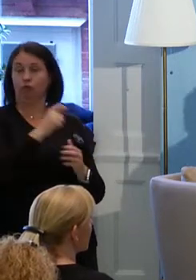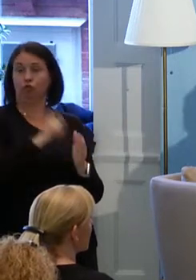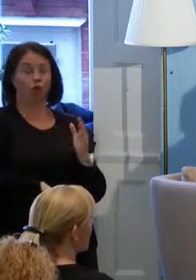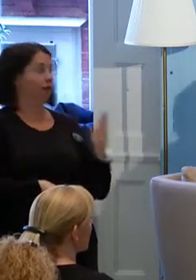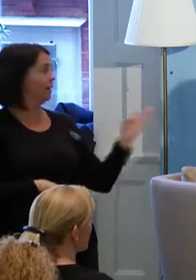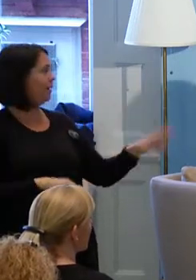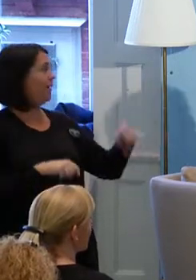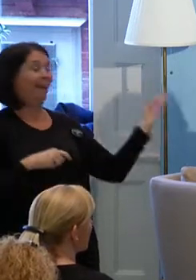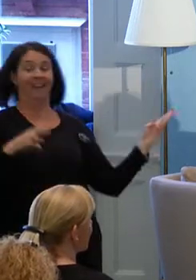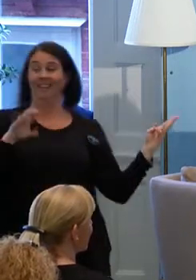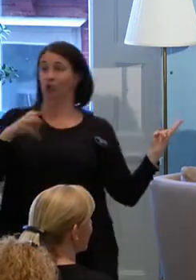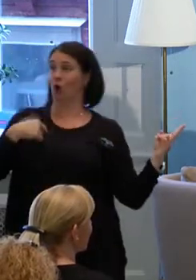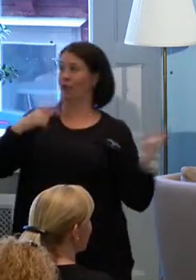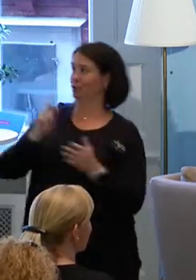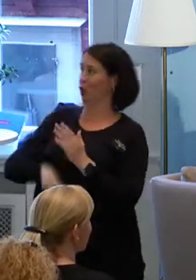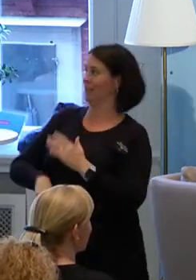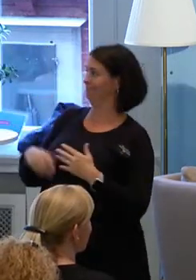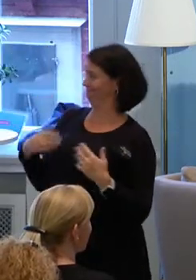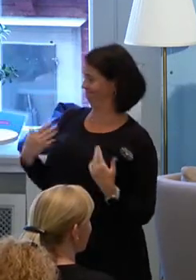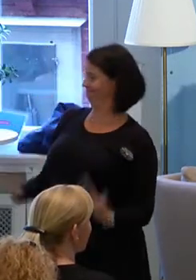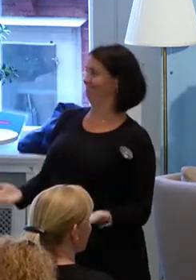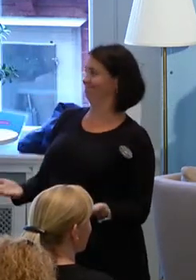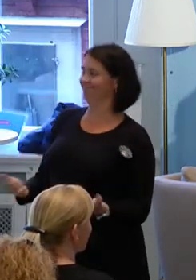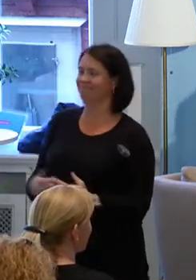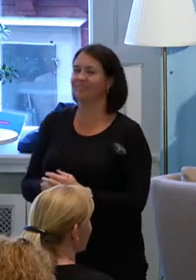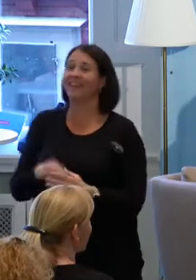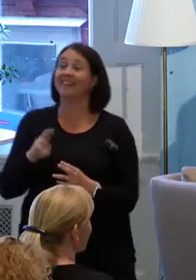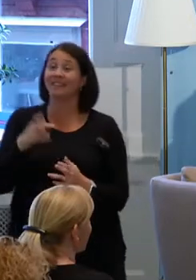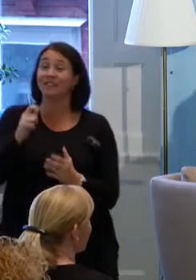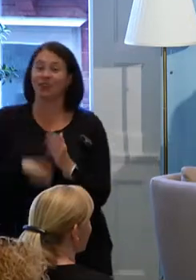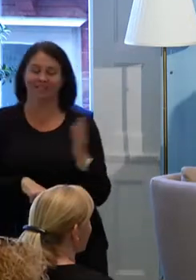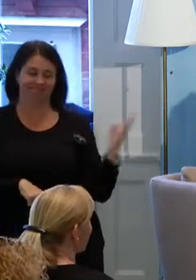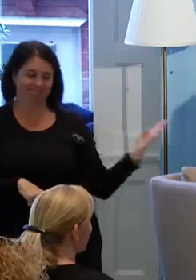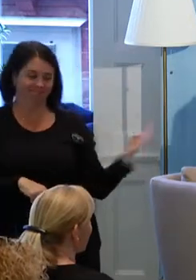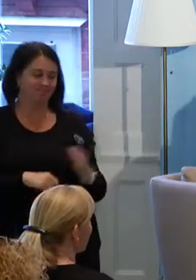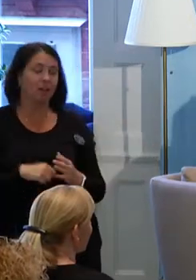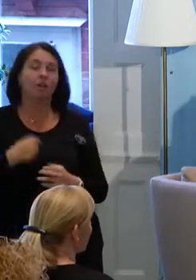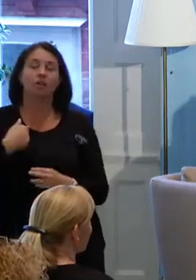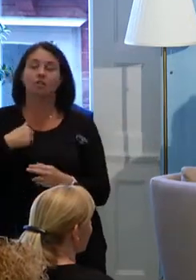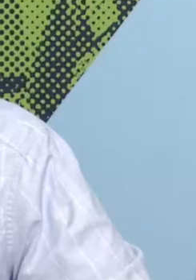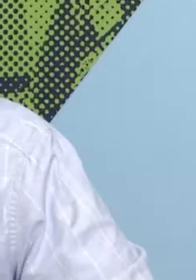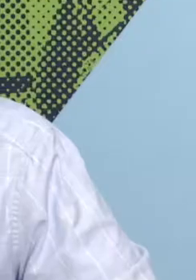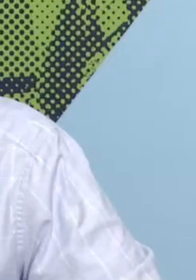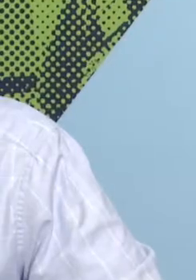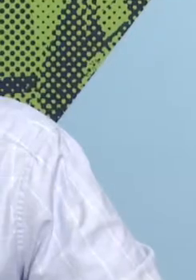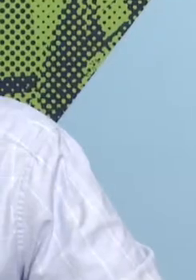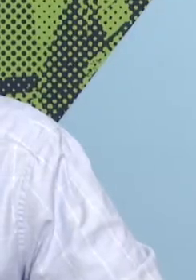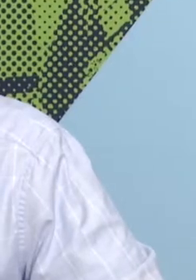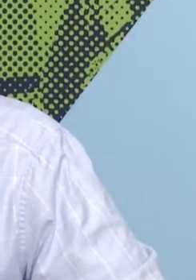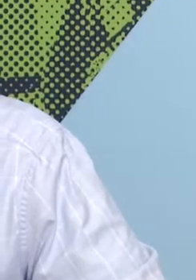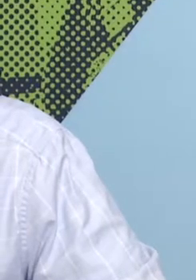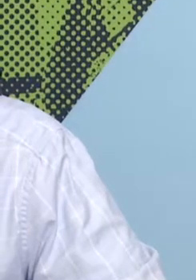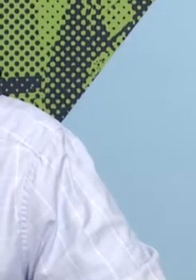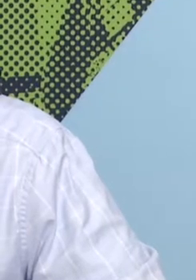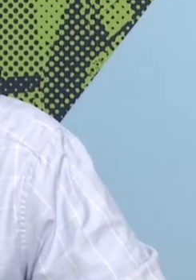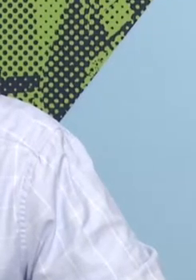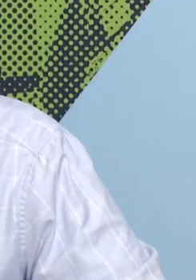börja. Okej, Nils, först ut. Ja, önska en sak. Bejaka framtiden, avskaffa LAS, inför